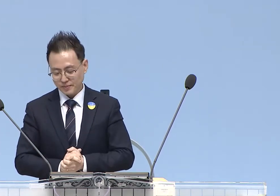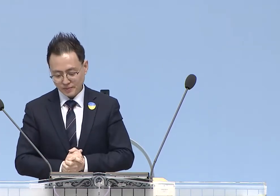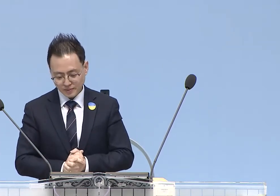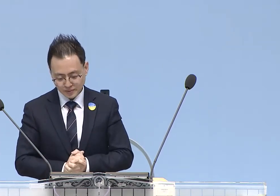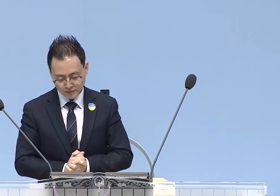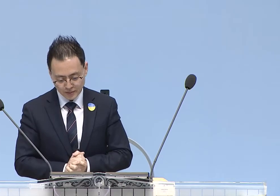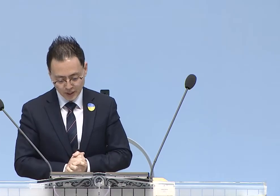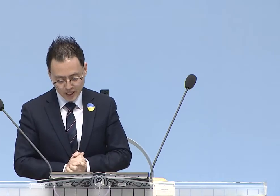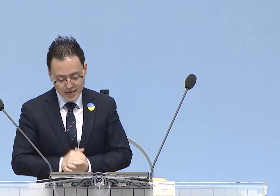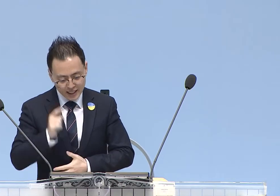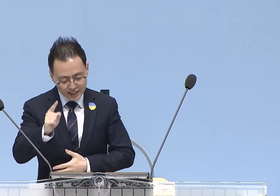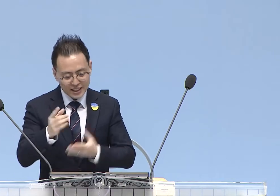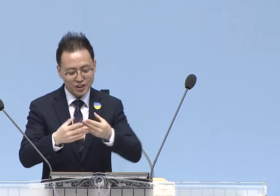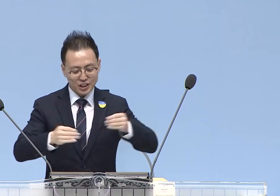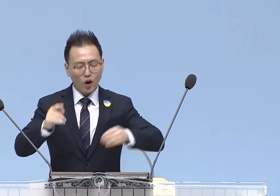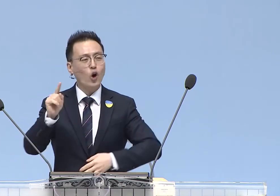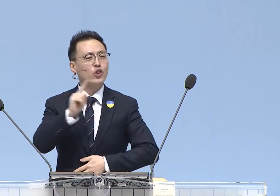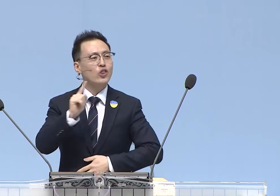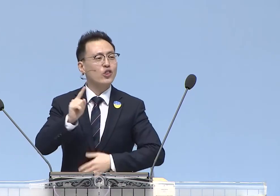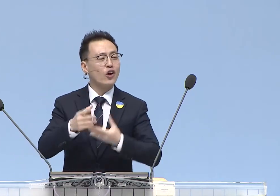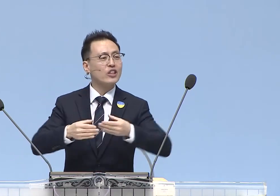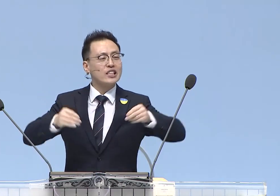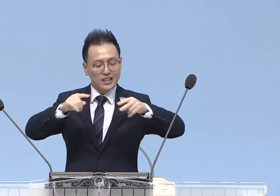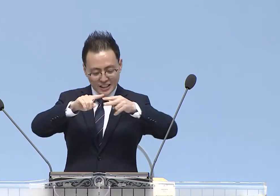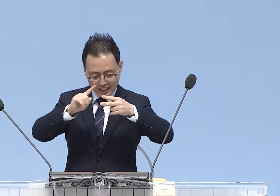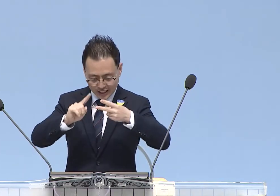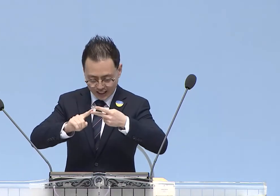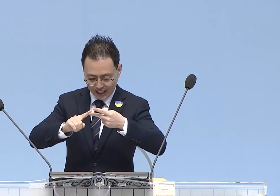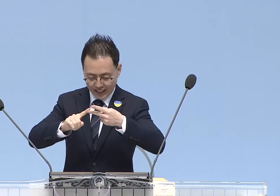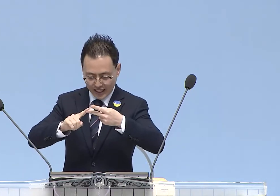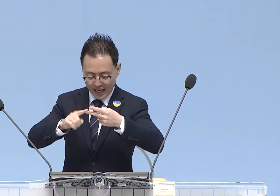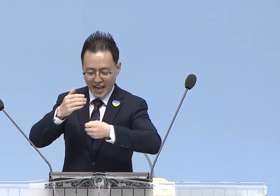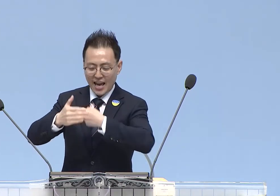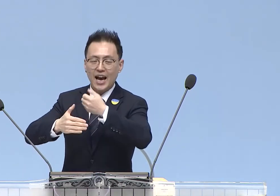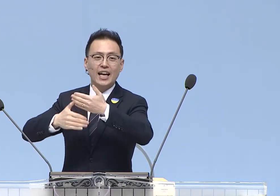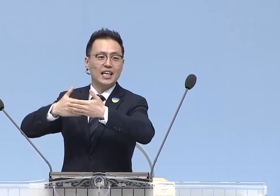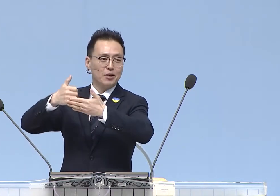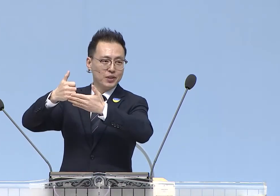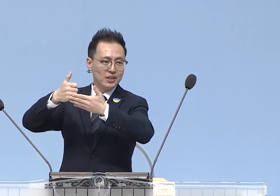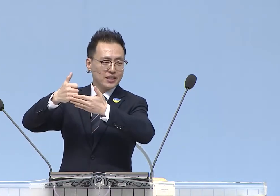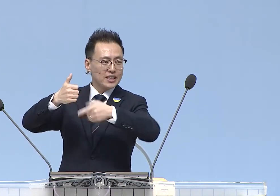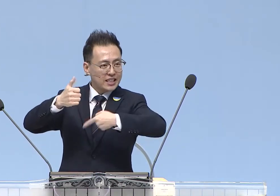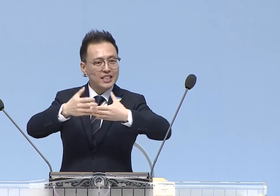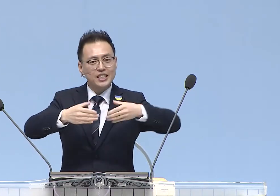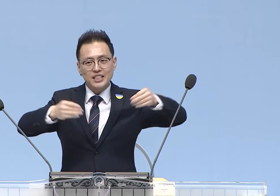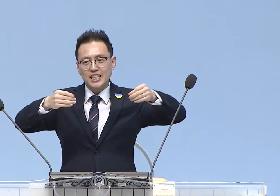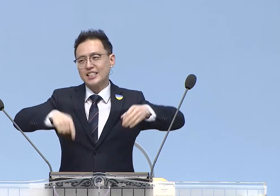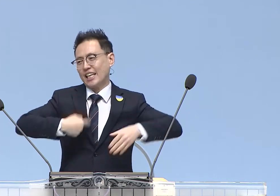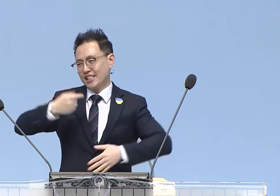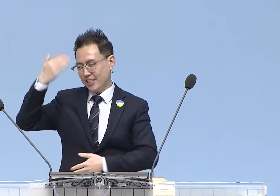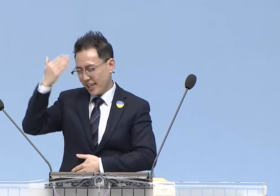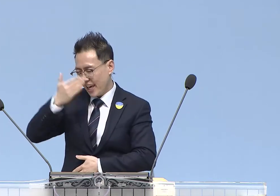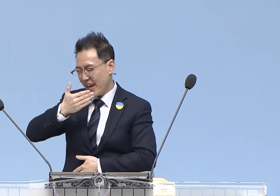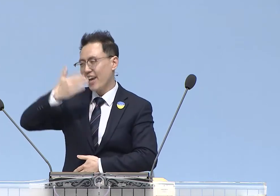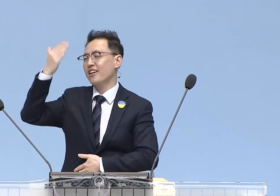그 그릇이 어떤 그릇이든지 하나님은 그 그릇이 자신을